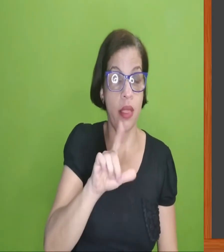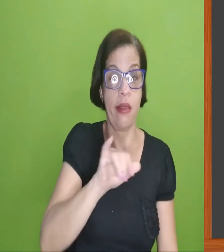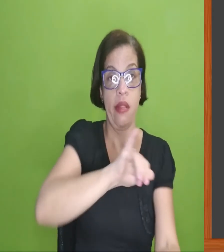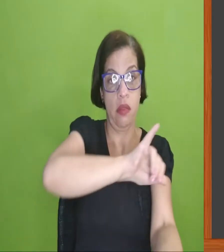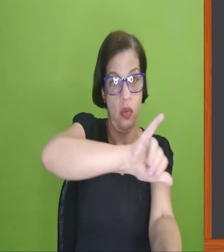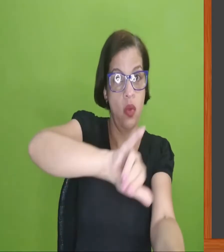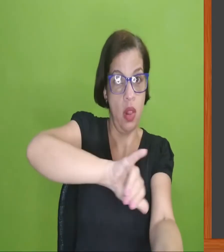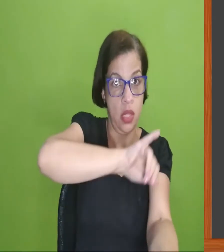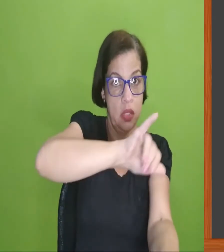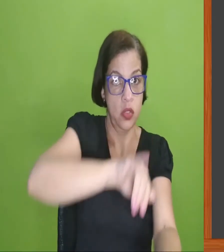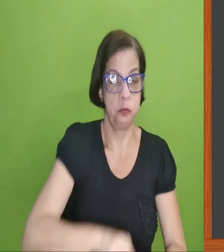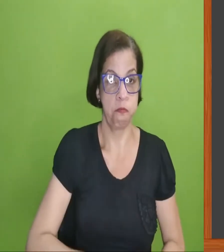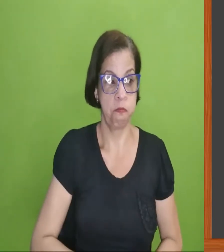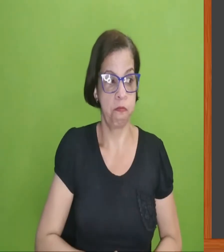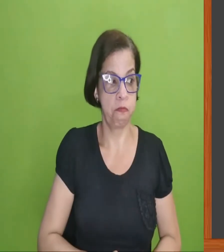colesterol.